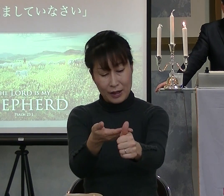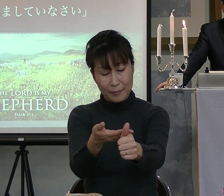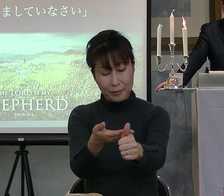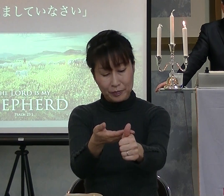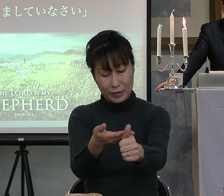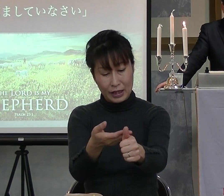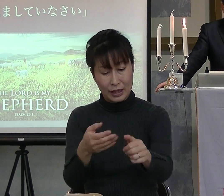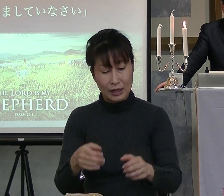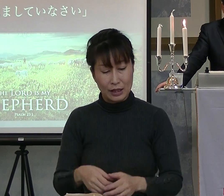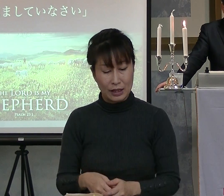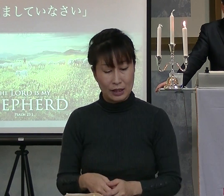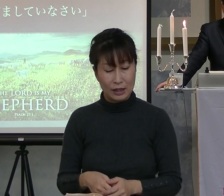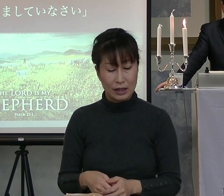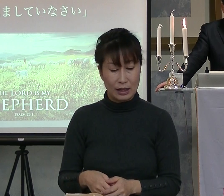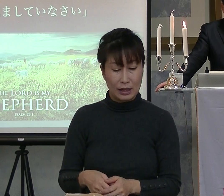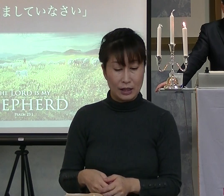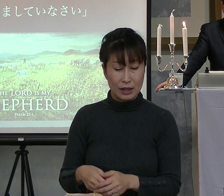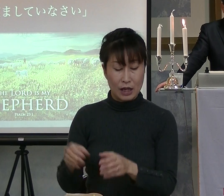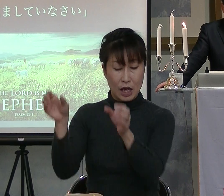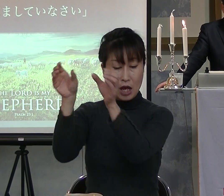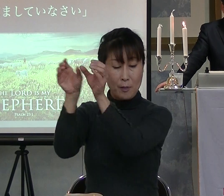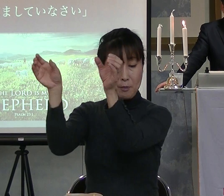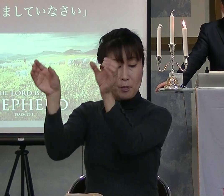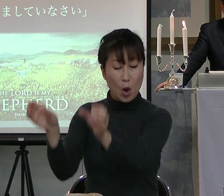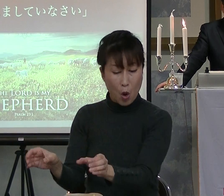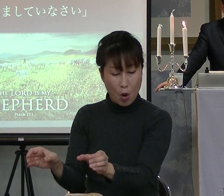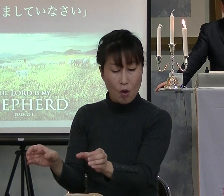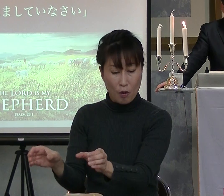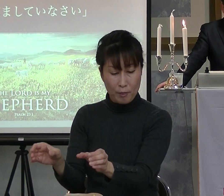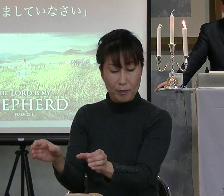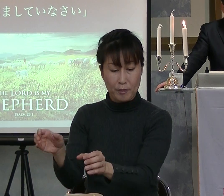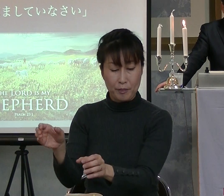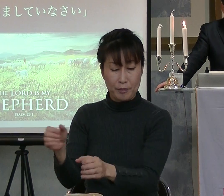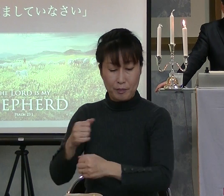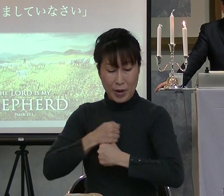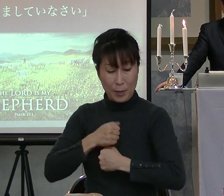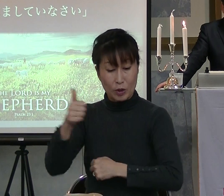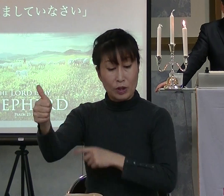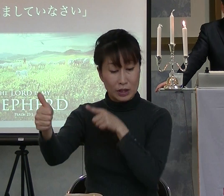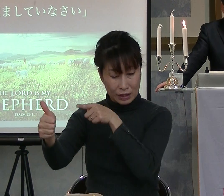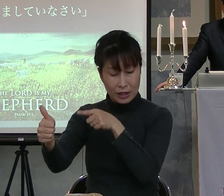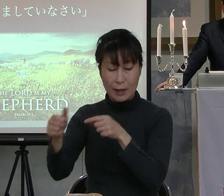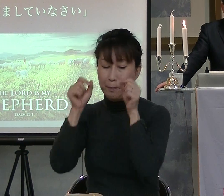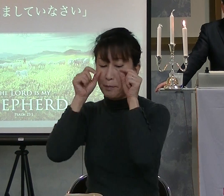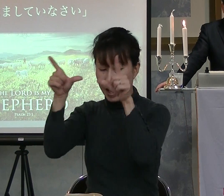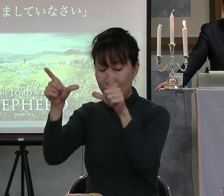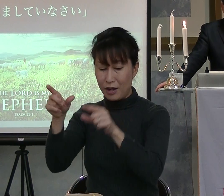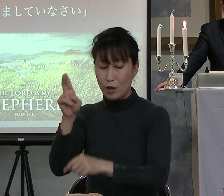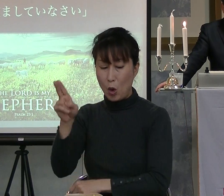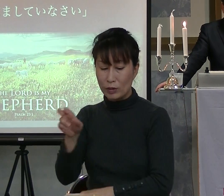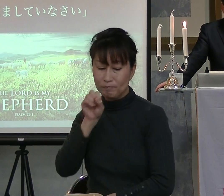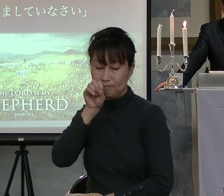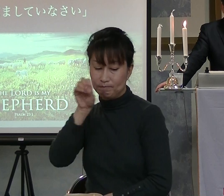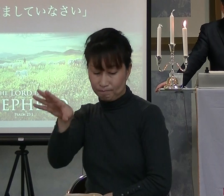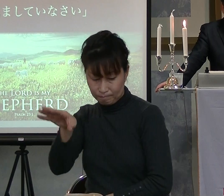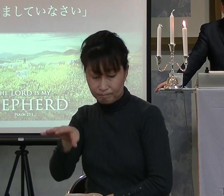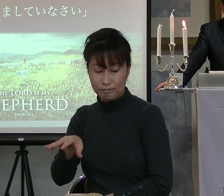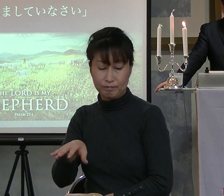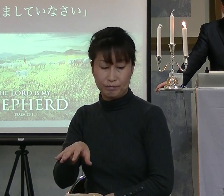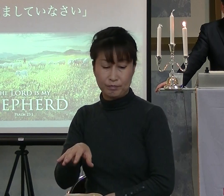て責任を持たせ、門番には目を覚ましているよう